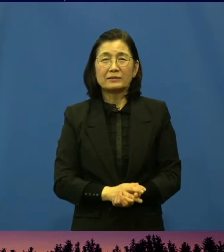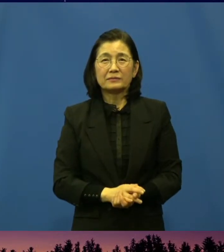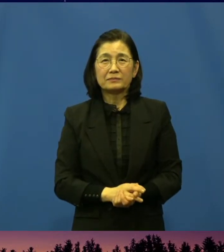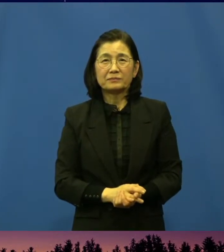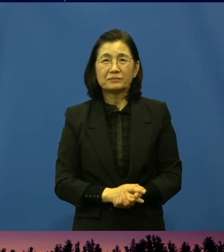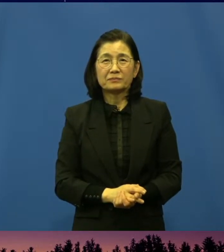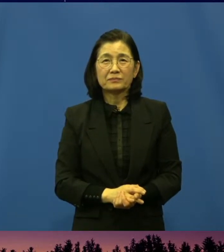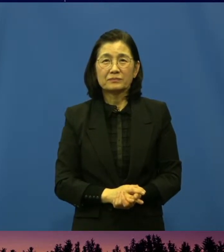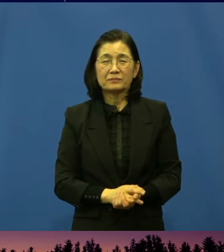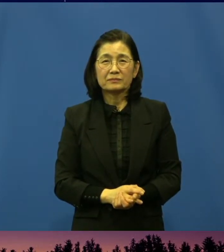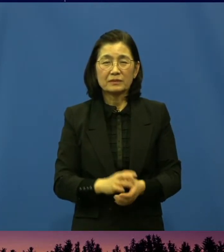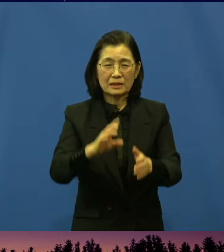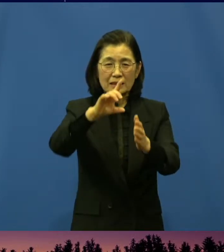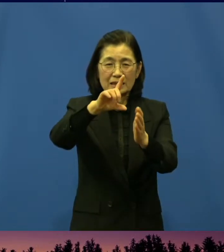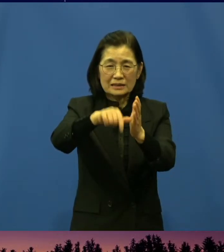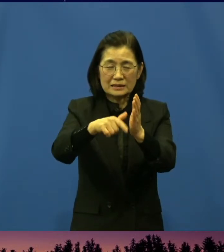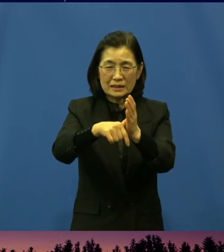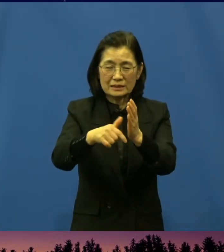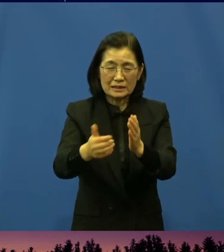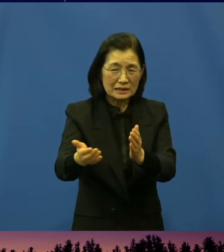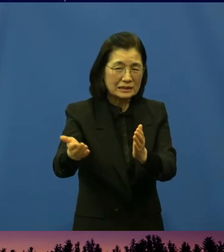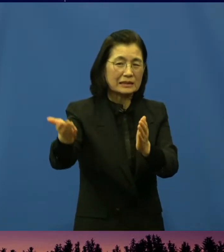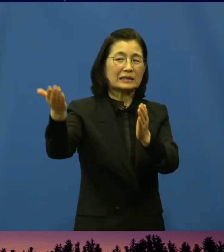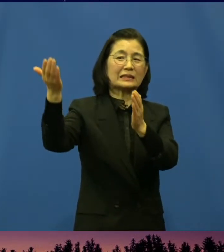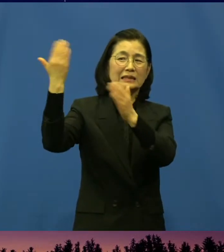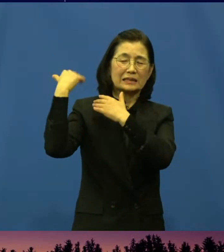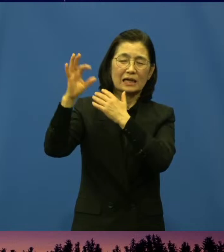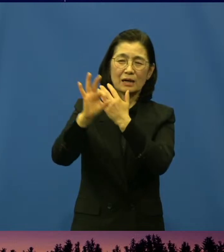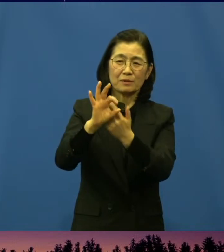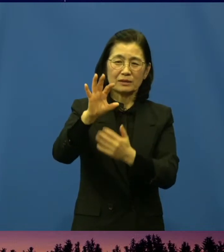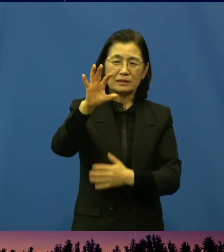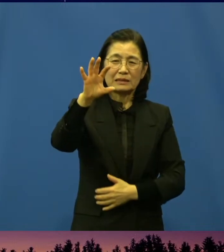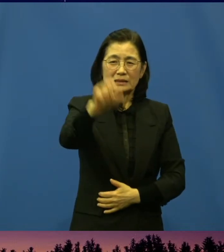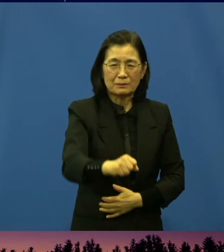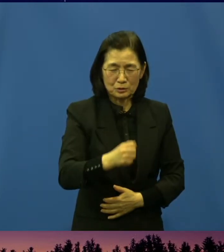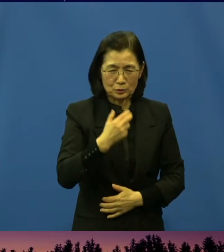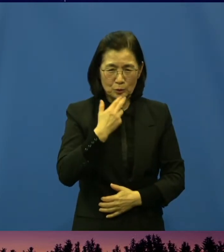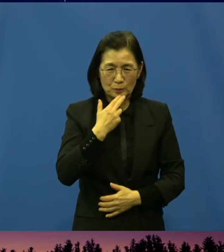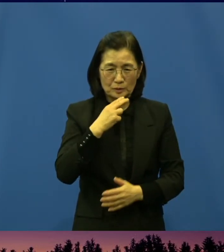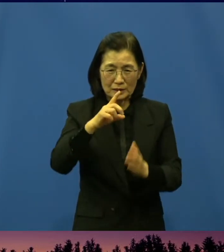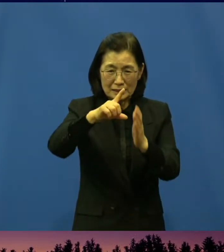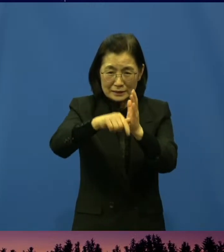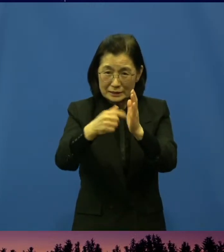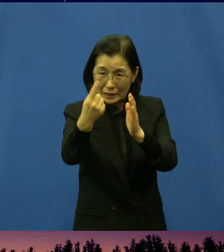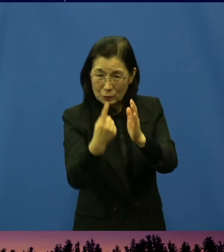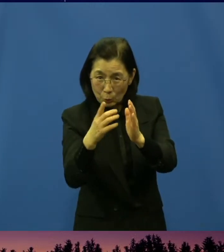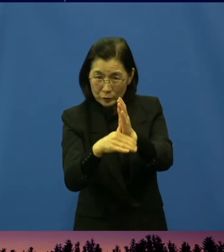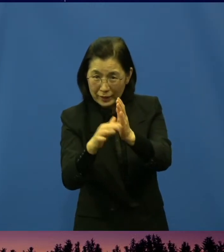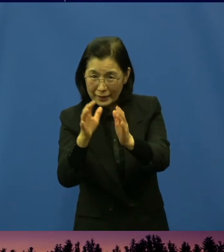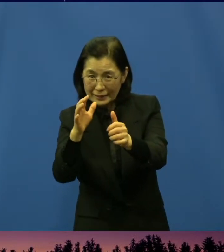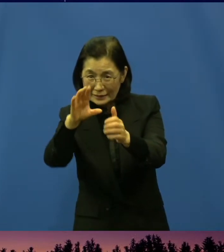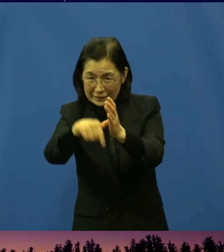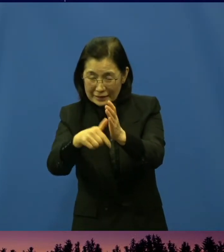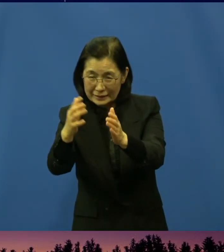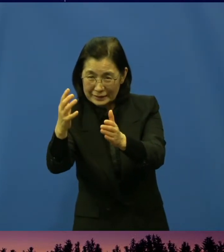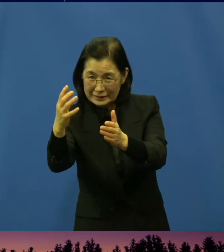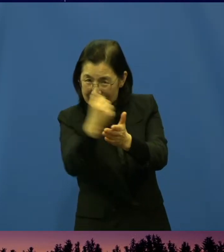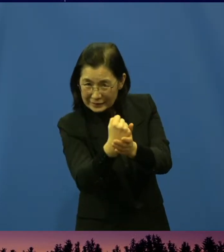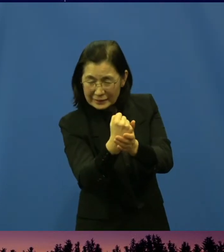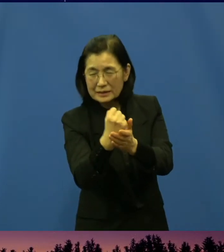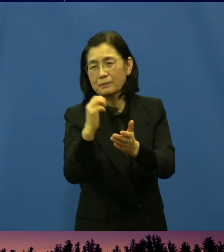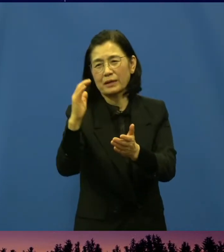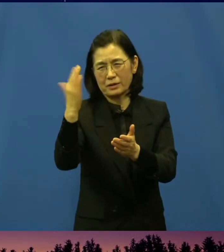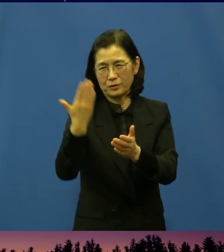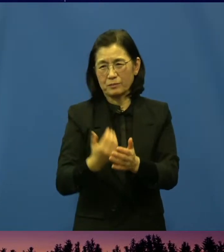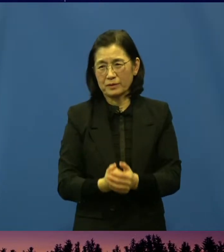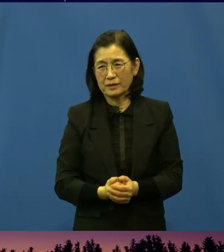지나가고 난 다음에 내가 잡을 수가 없어. 앞에 올 때 기회를 잡아요. 이렇게 이 결정적인 시간을,